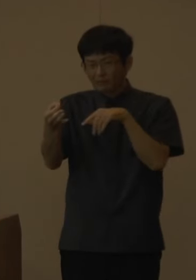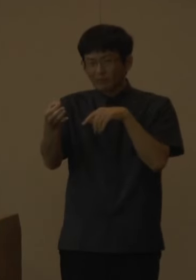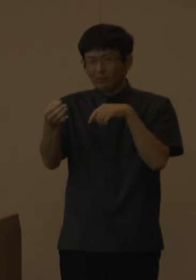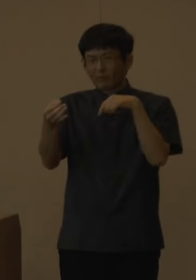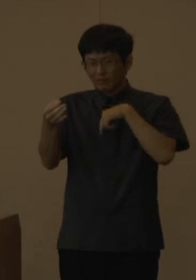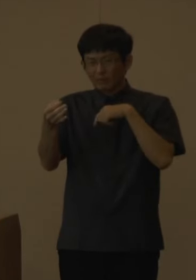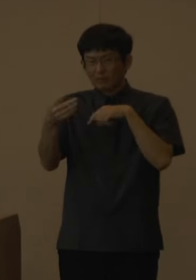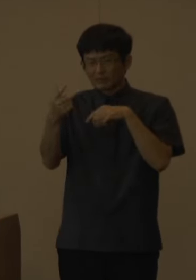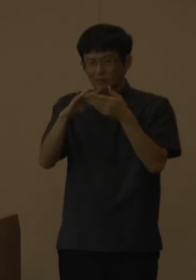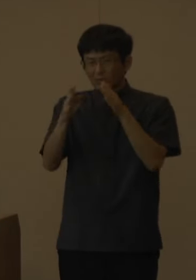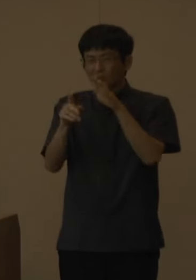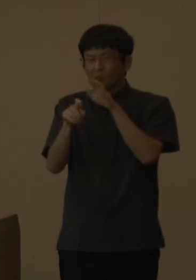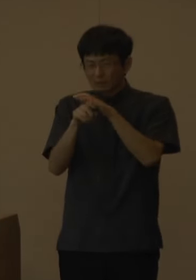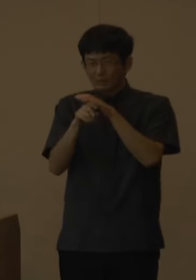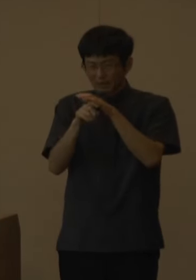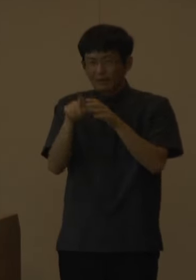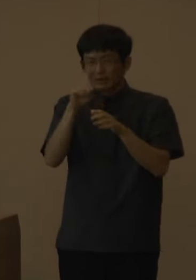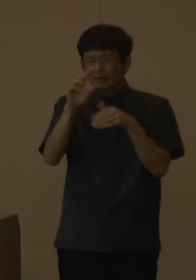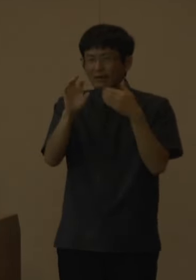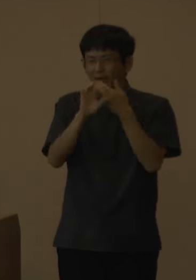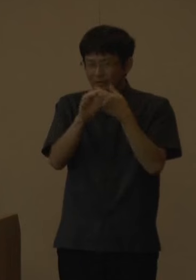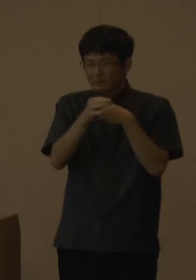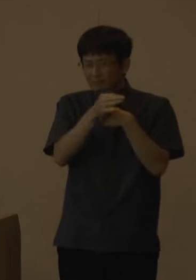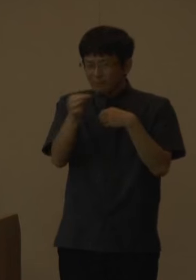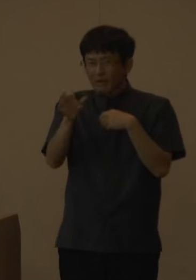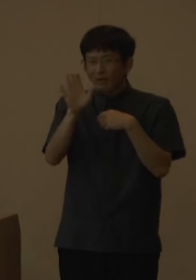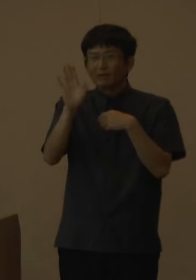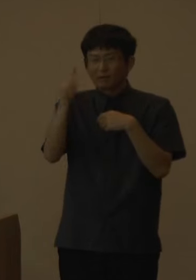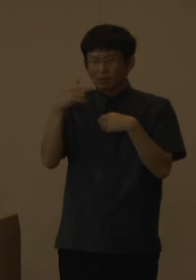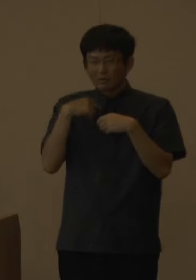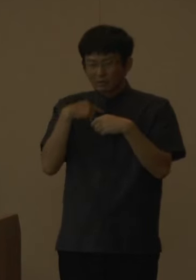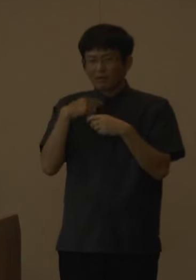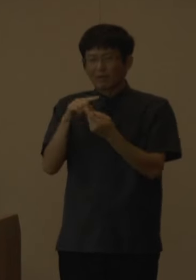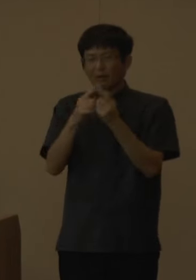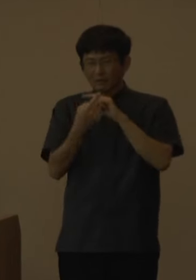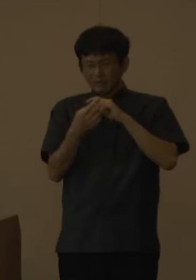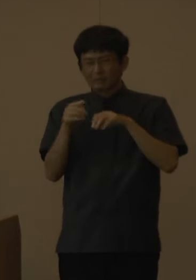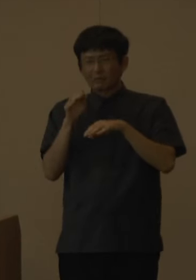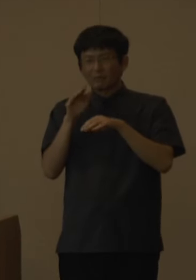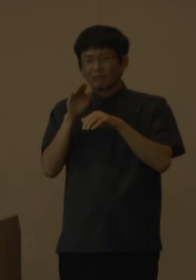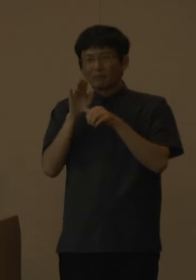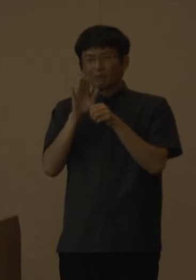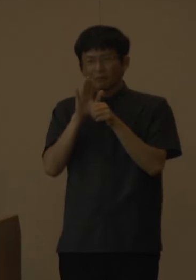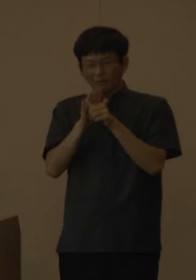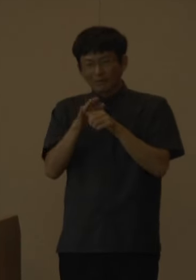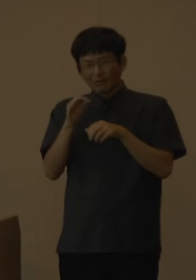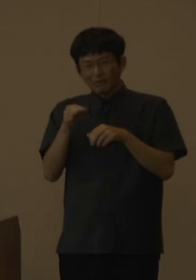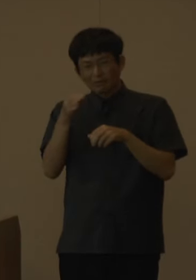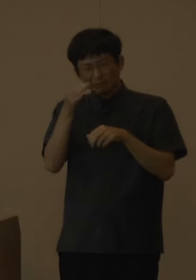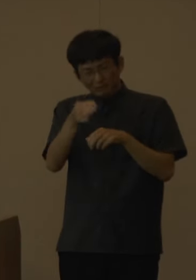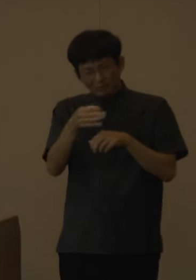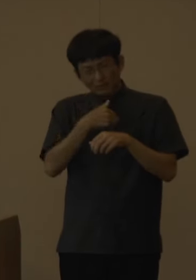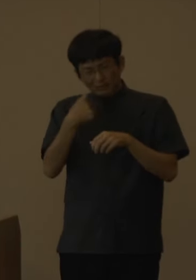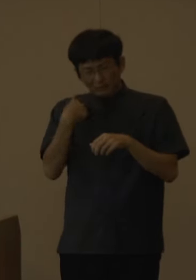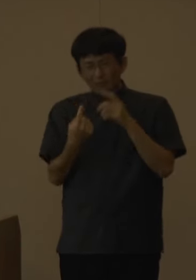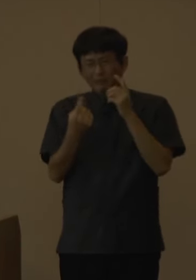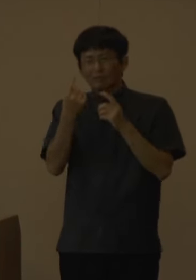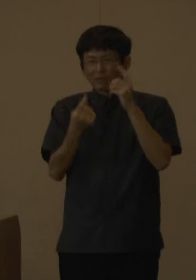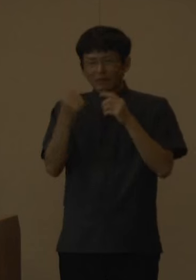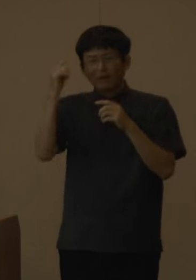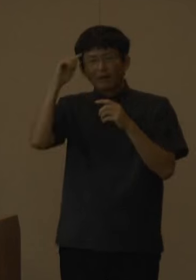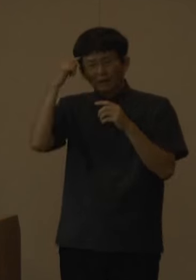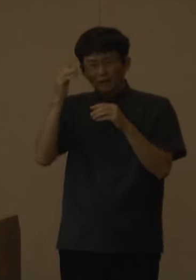市町村が一旦お支払いしたとしても、県の方でそちらの方を見るということを今検討しているところです